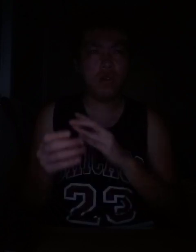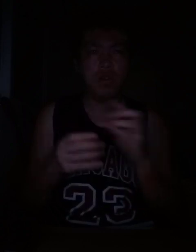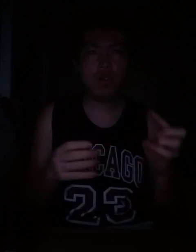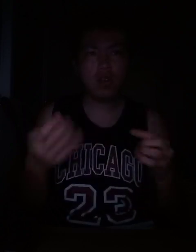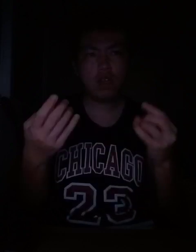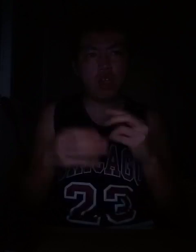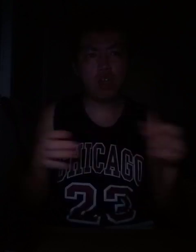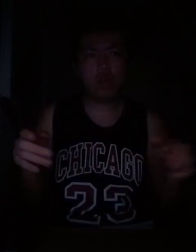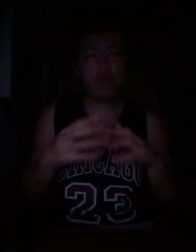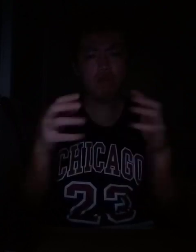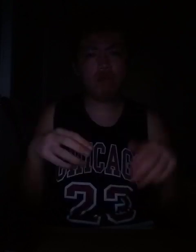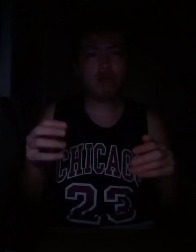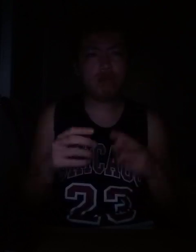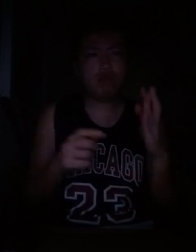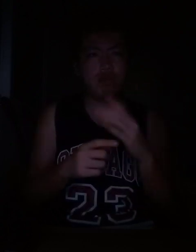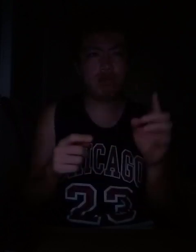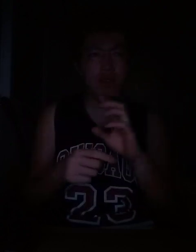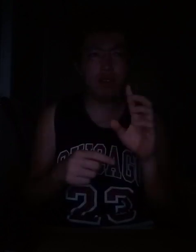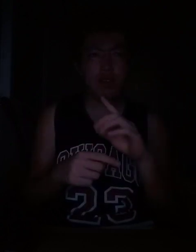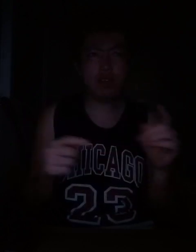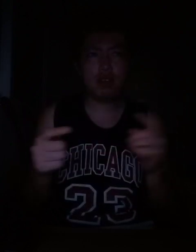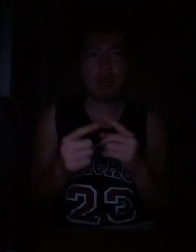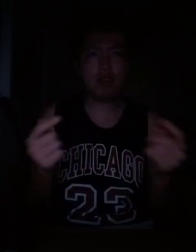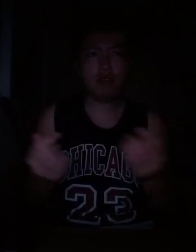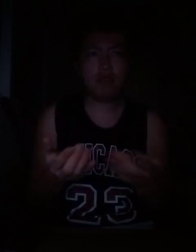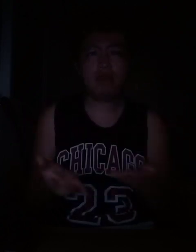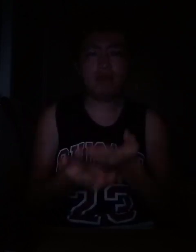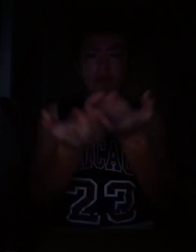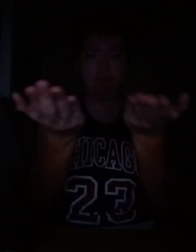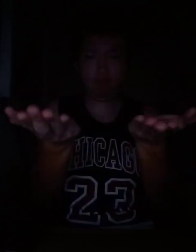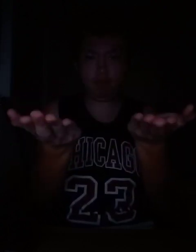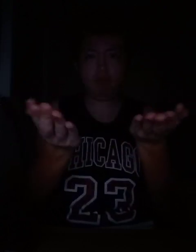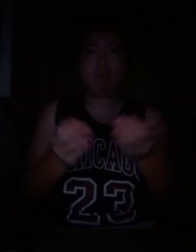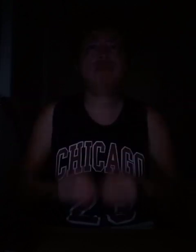강에 홍수가 또 발생했습니다. 류주현 기자입니다.